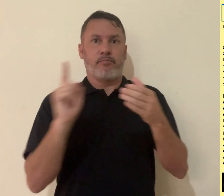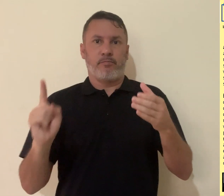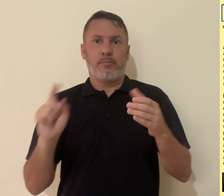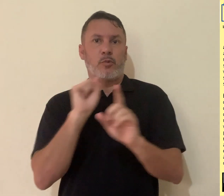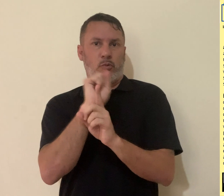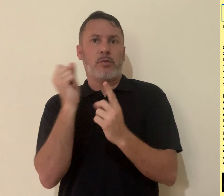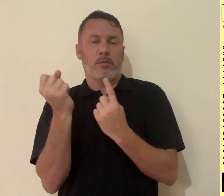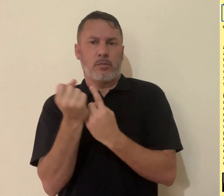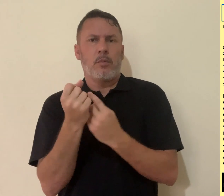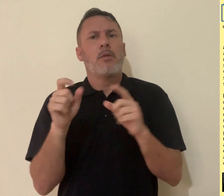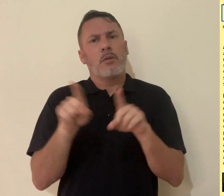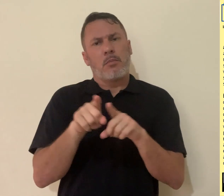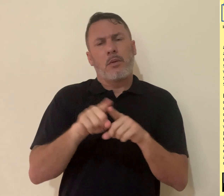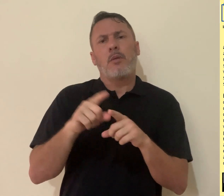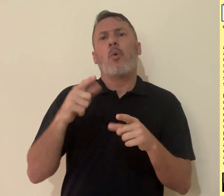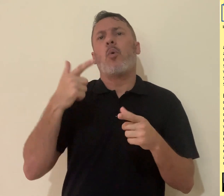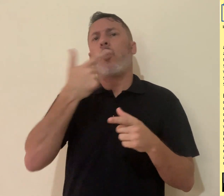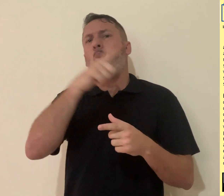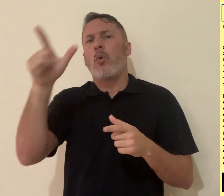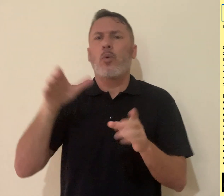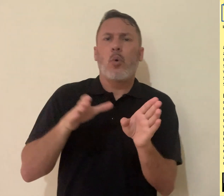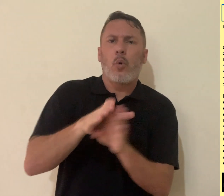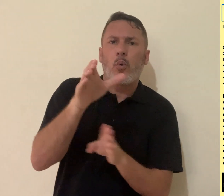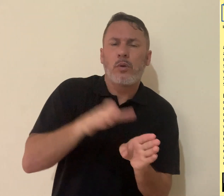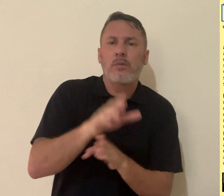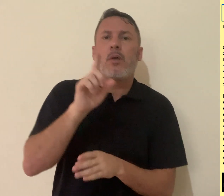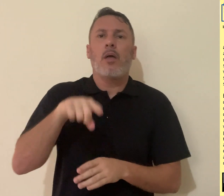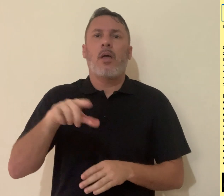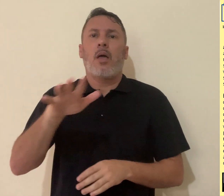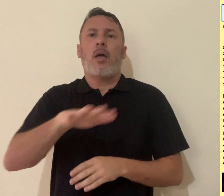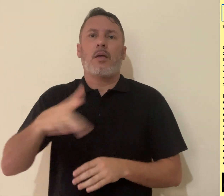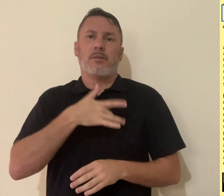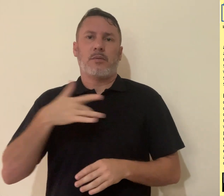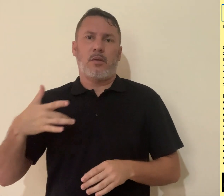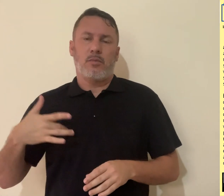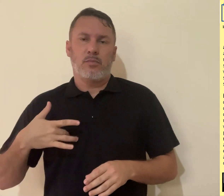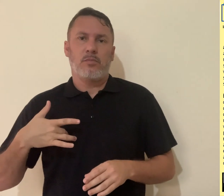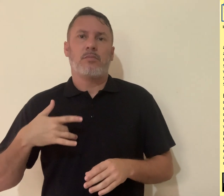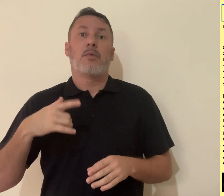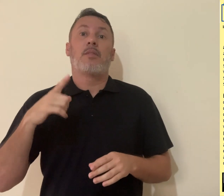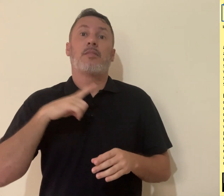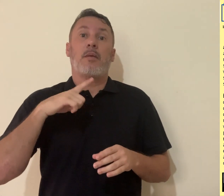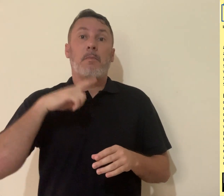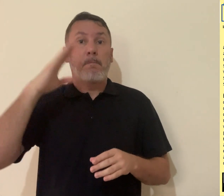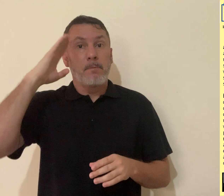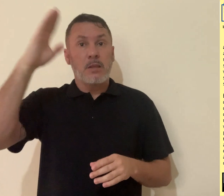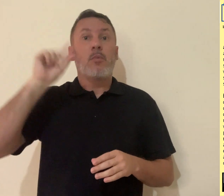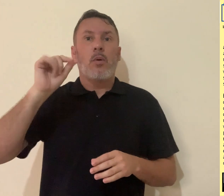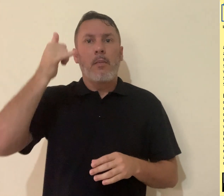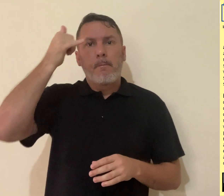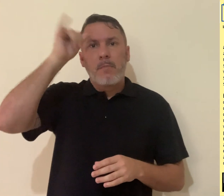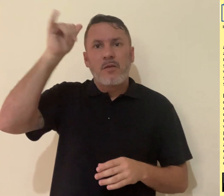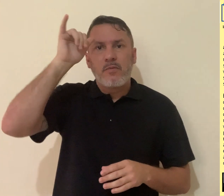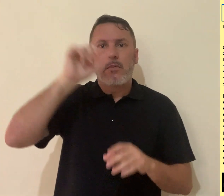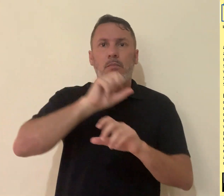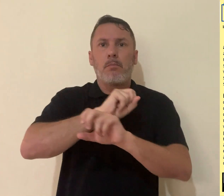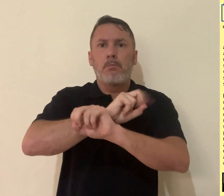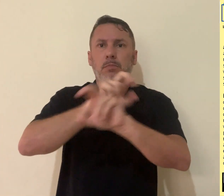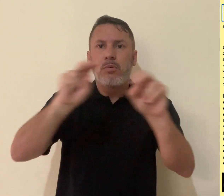medidas oficiais de isolamento social e demais orientações dos serviços de saúde com vistas a